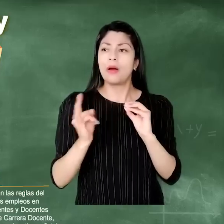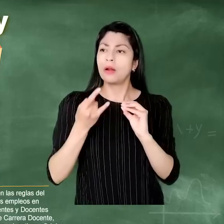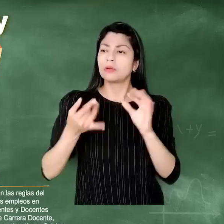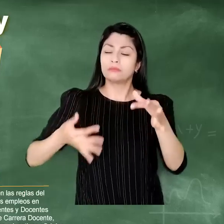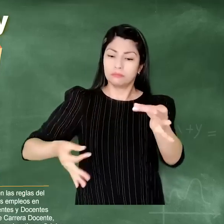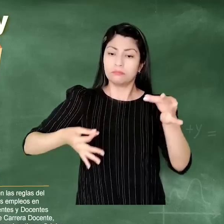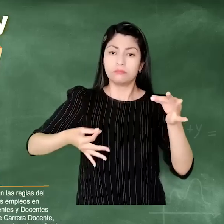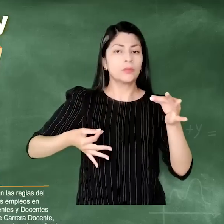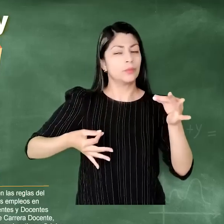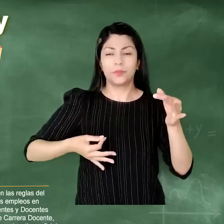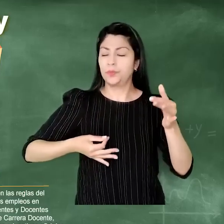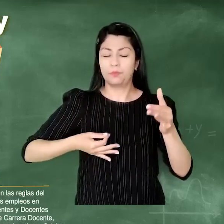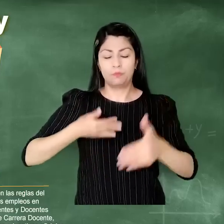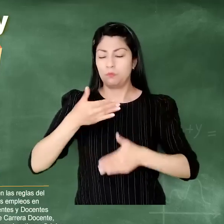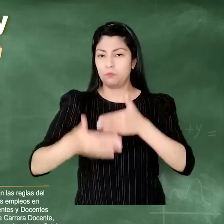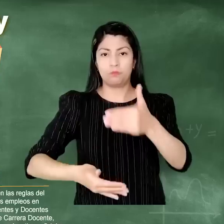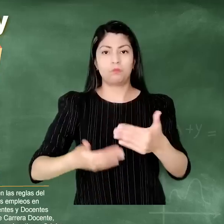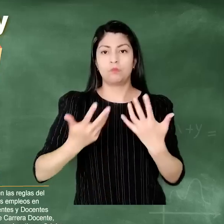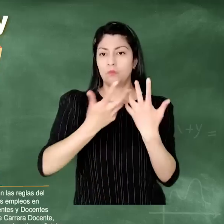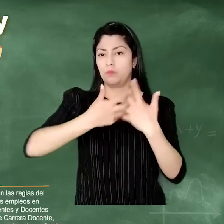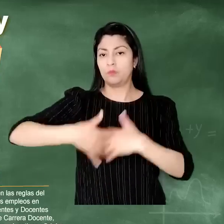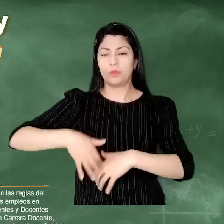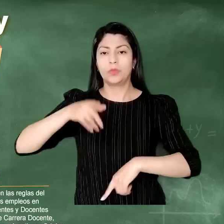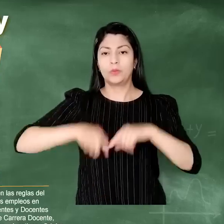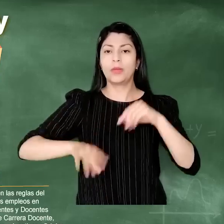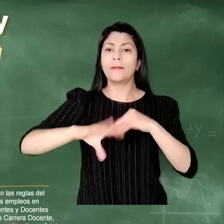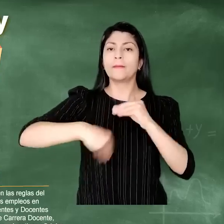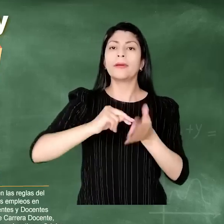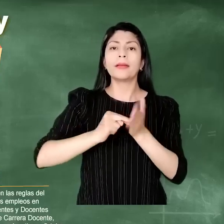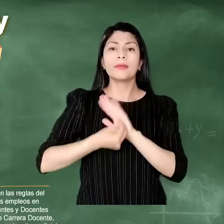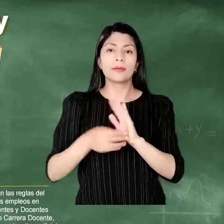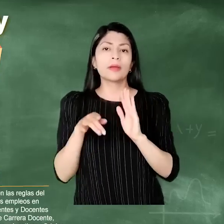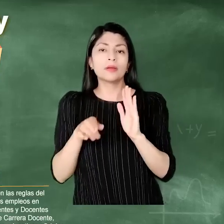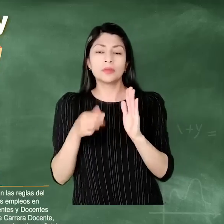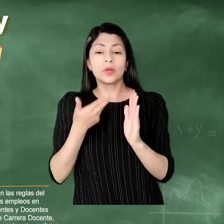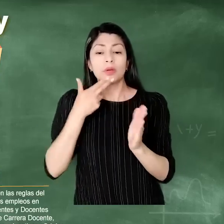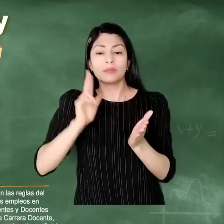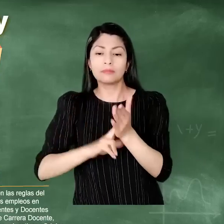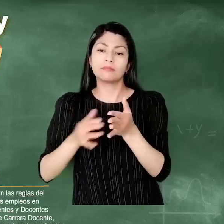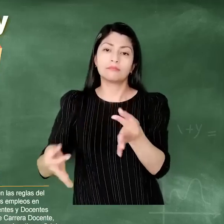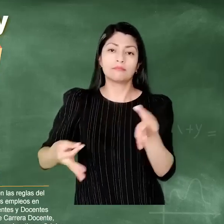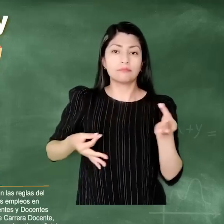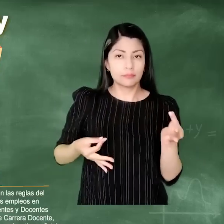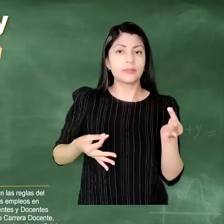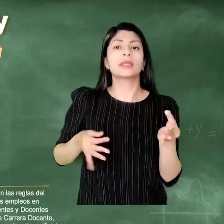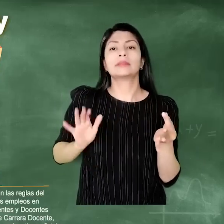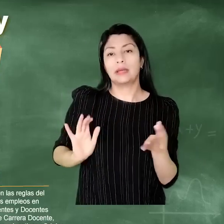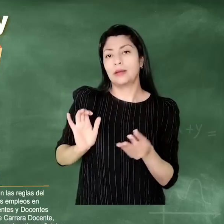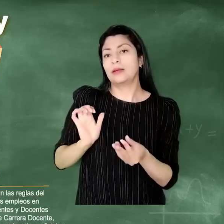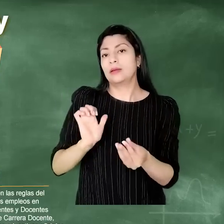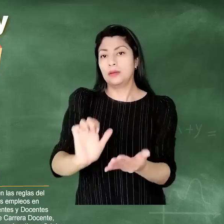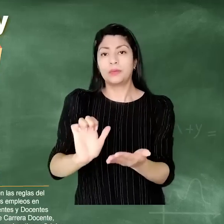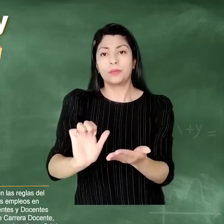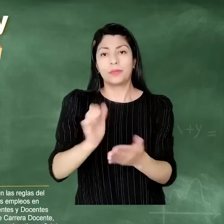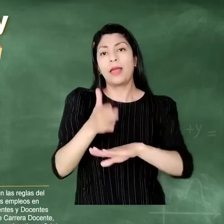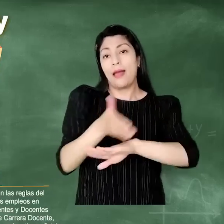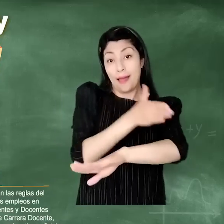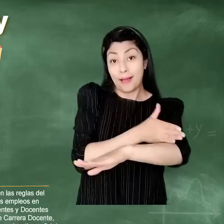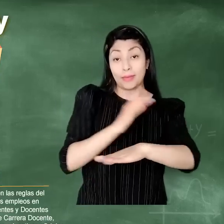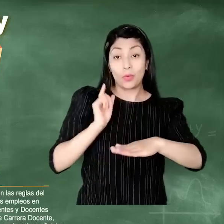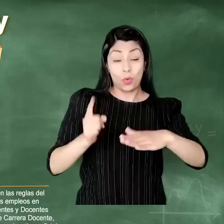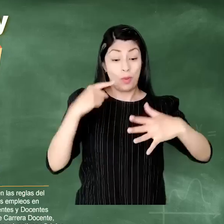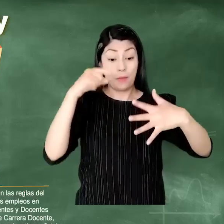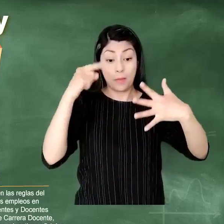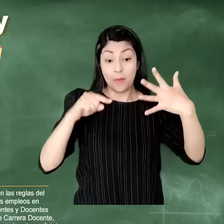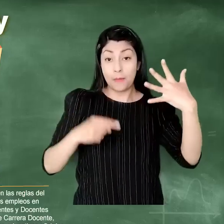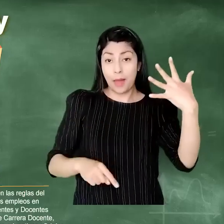presente acuerdo no serán tramitadas. Recibida una solicitud de exclusión que reúna todos los requisitos